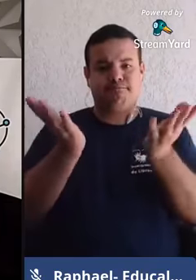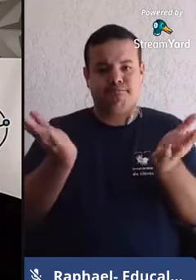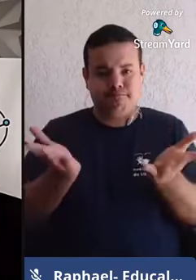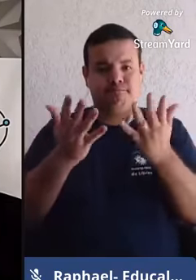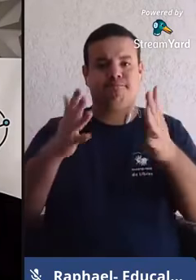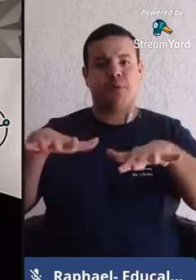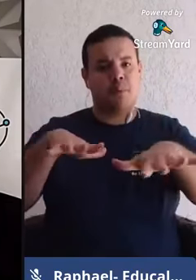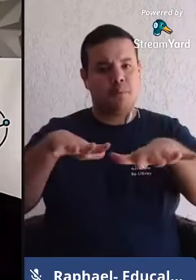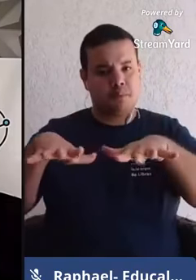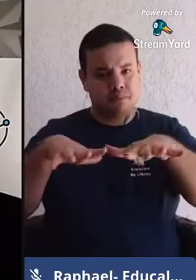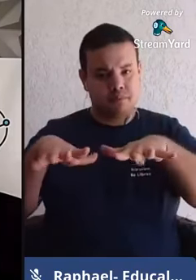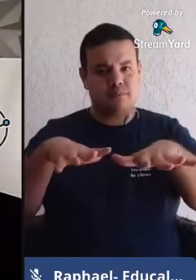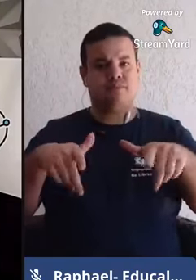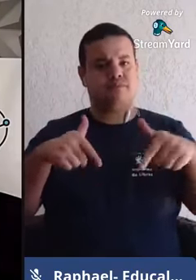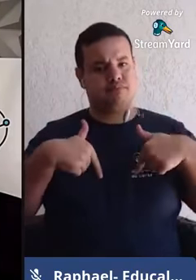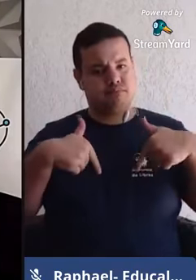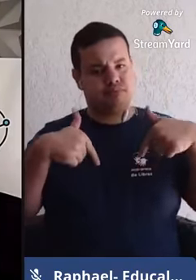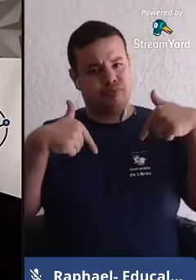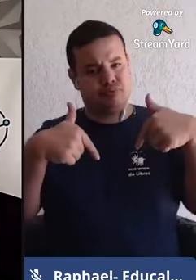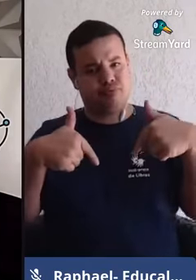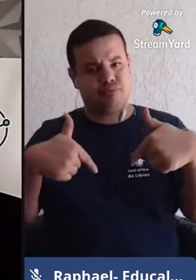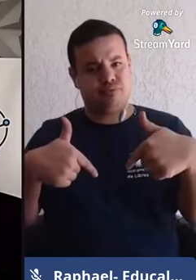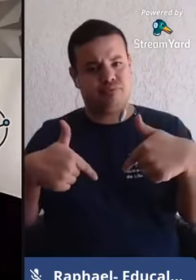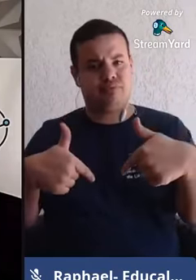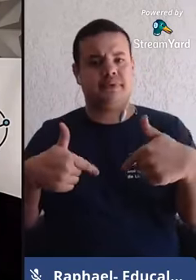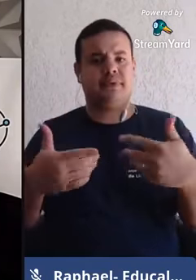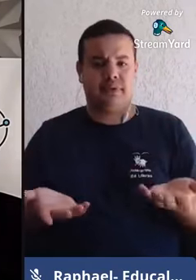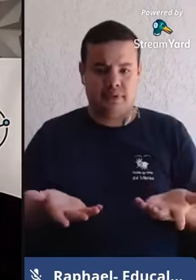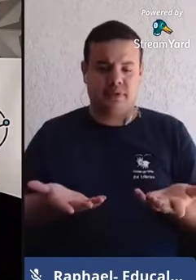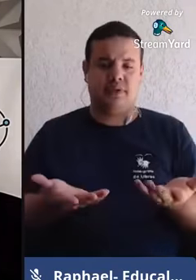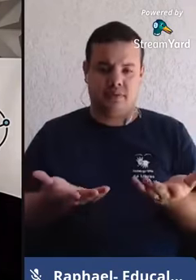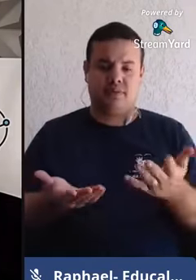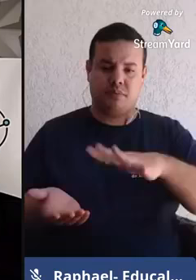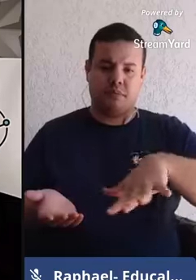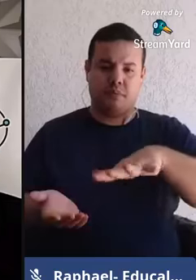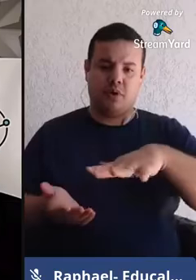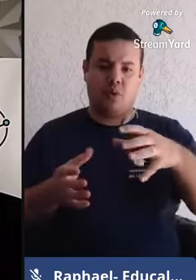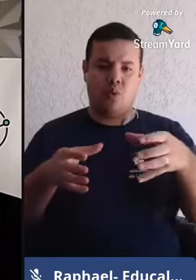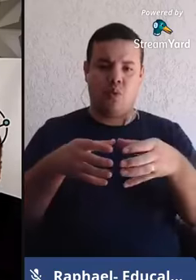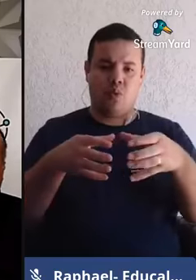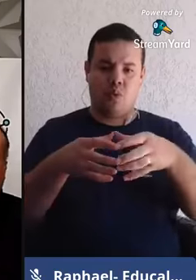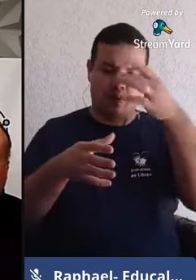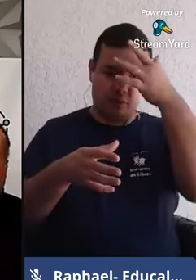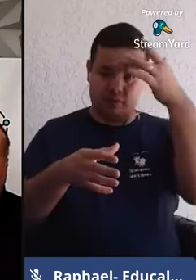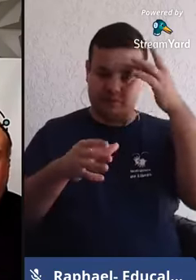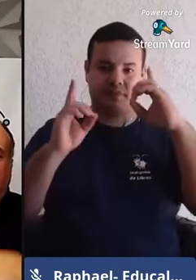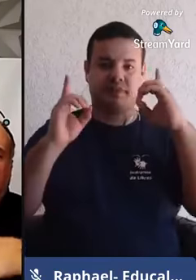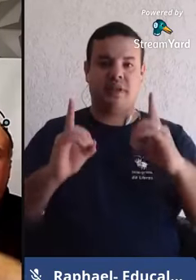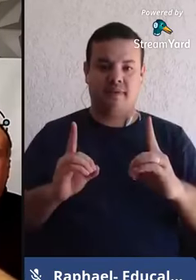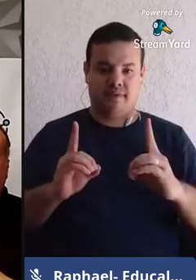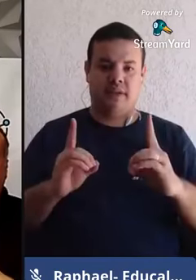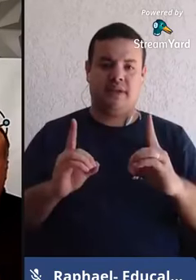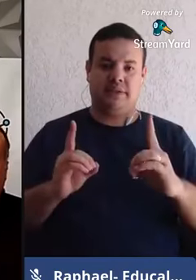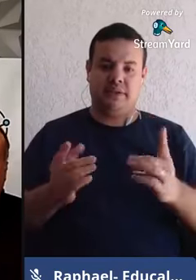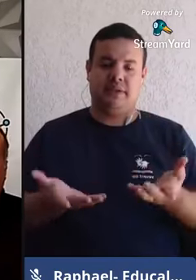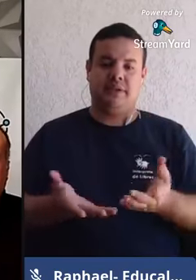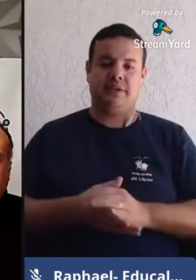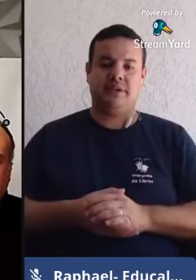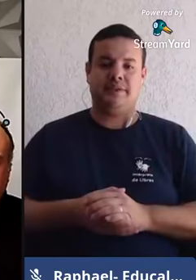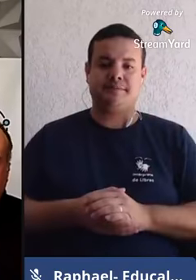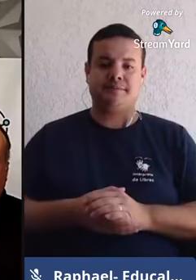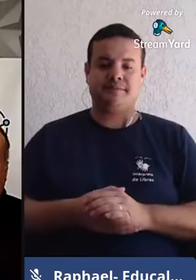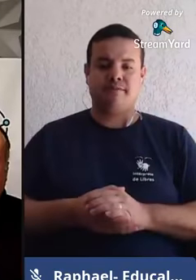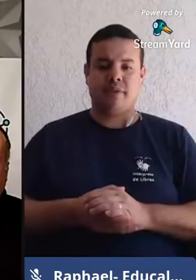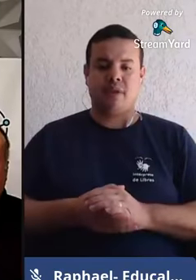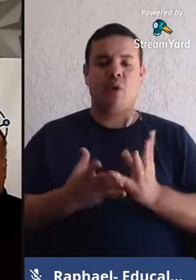de ativismo em prol da pessoa com deficiência. Exato. Né? Muita